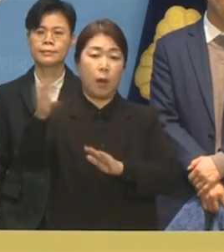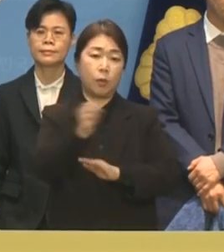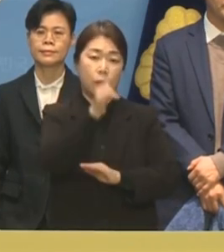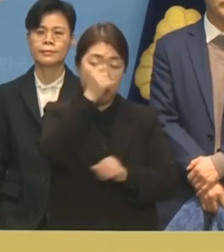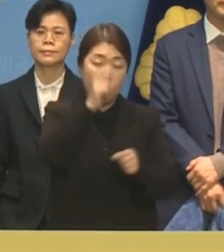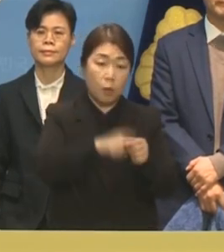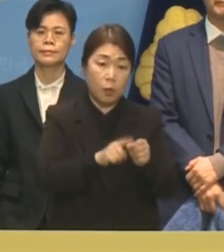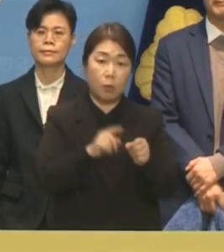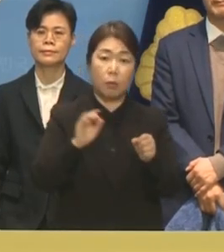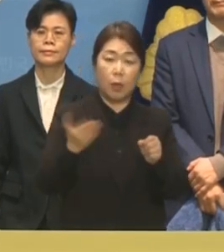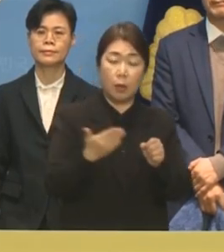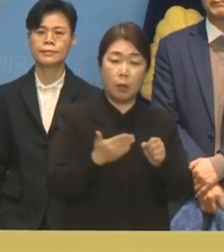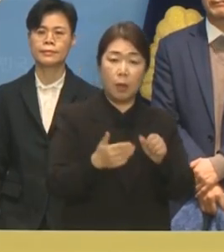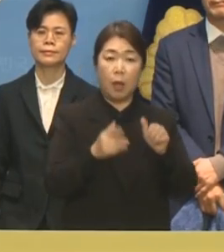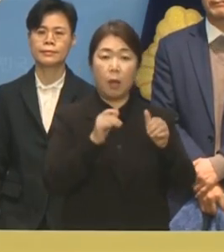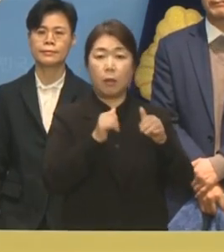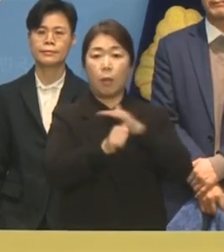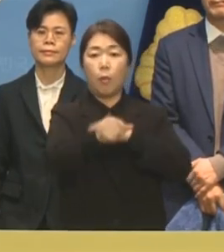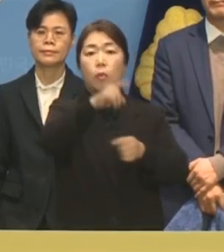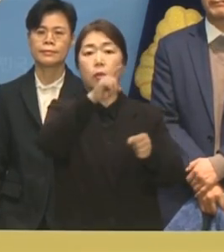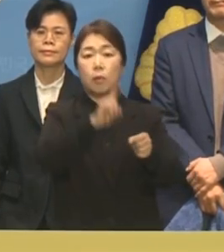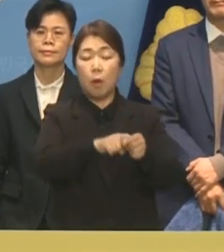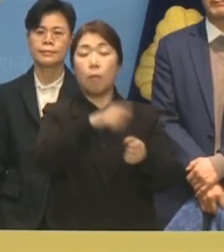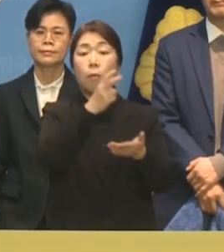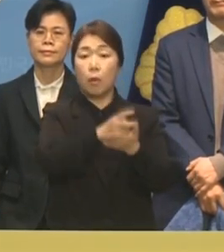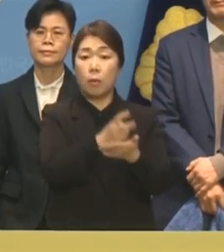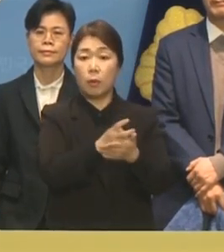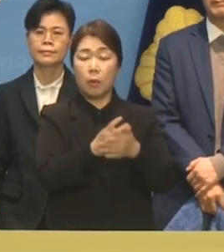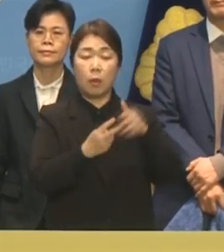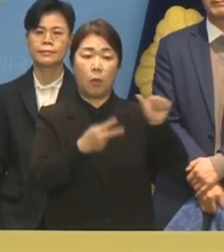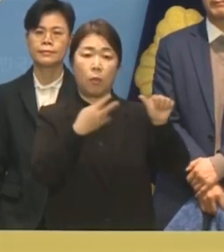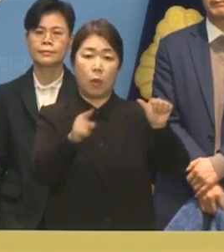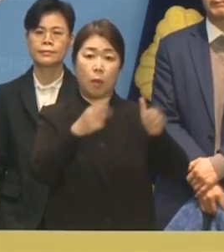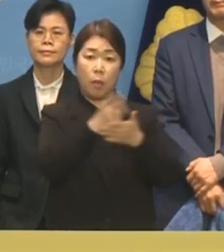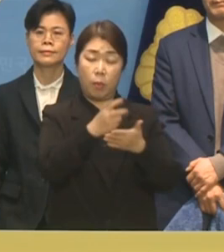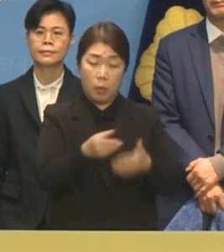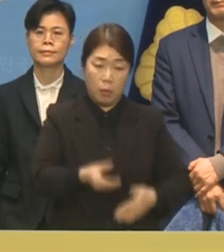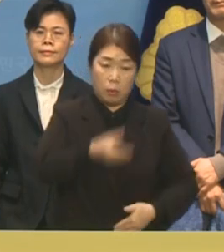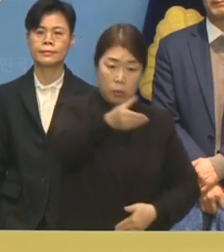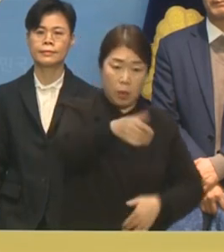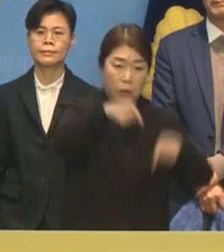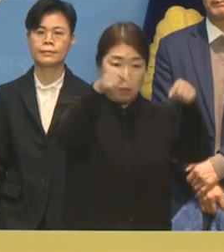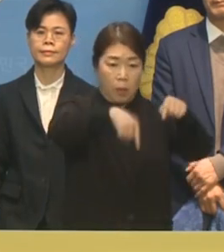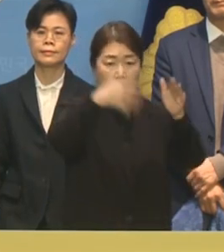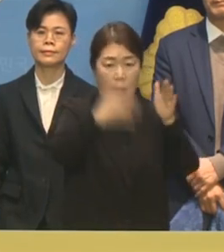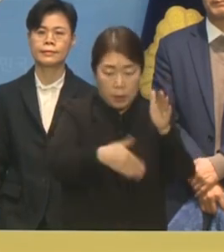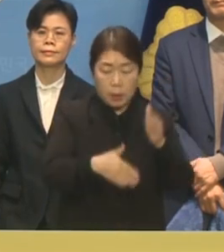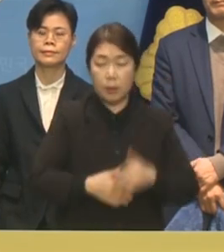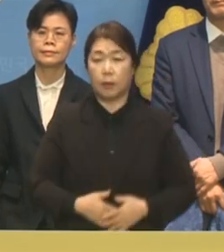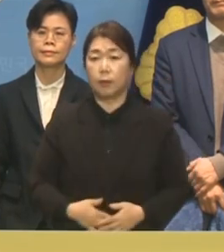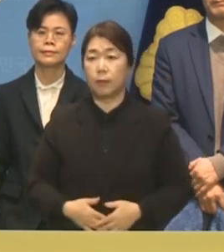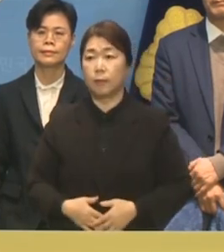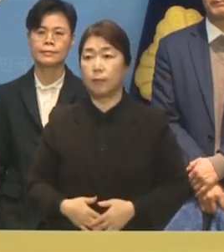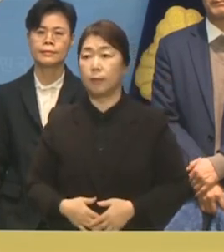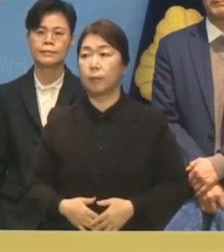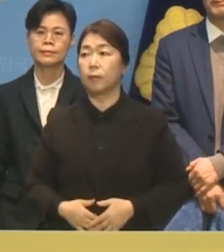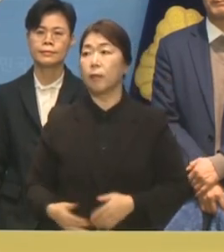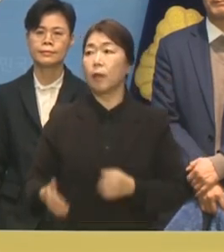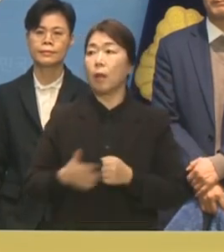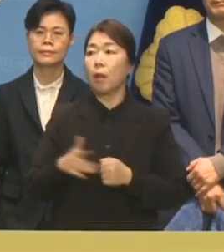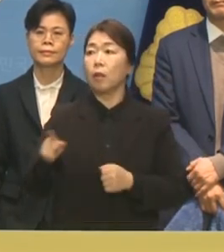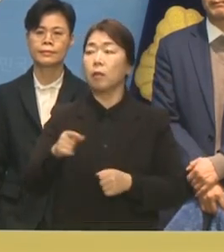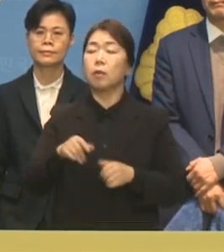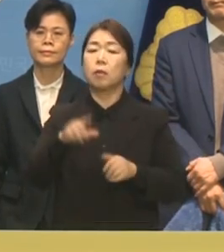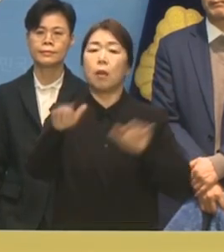하는 대표적 민생 법안은 여전히 상임위원회에 문턱조차 넘지를 못하고 있는 실정입니다.